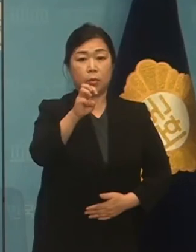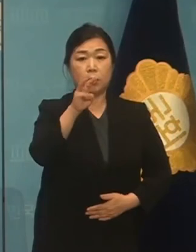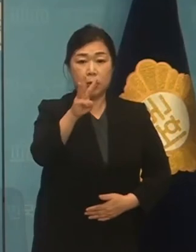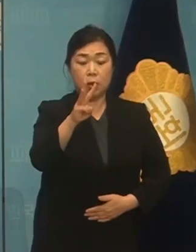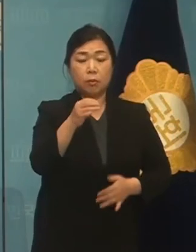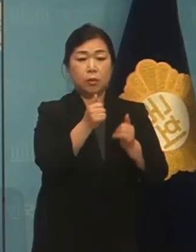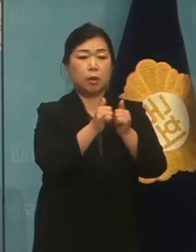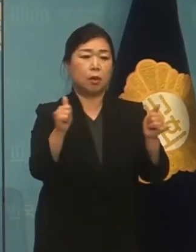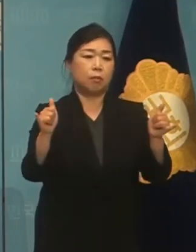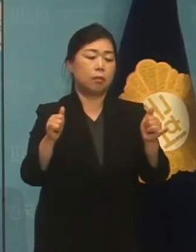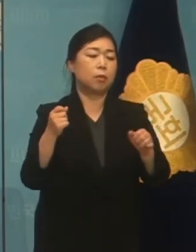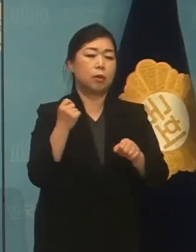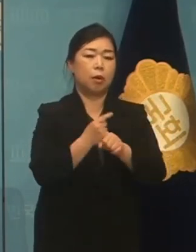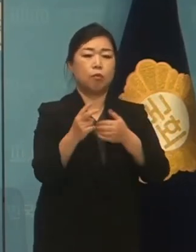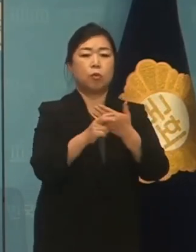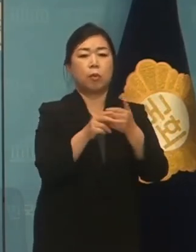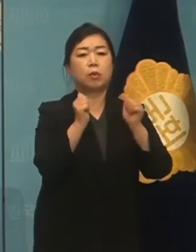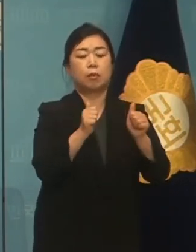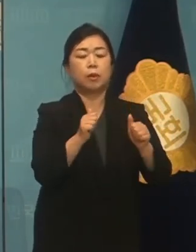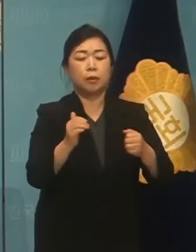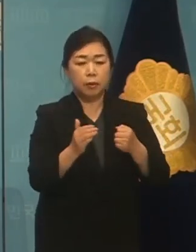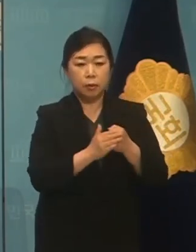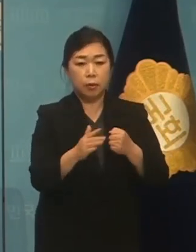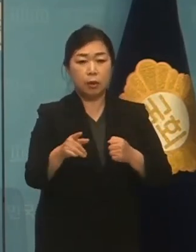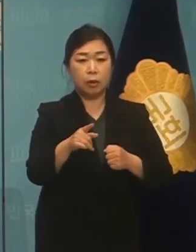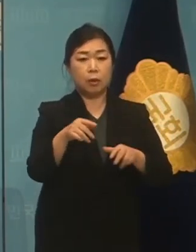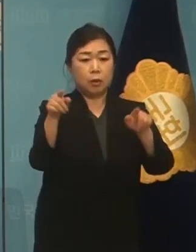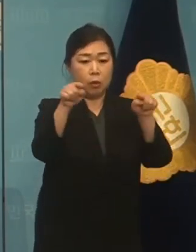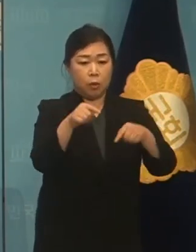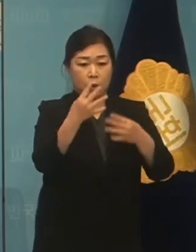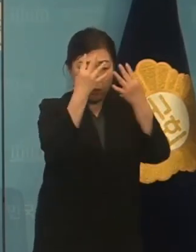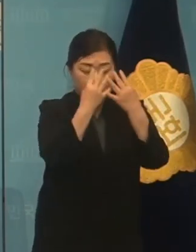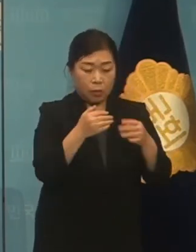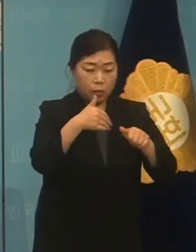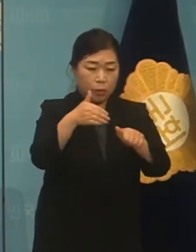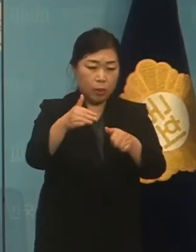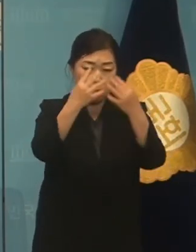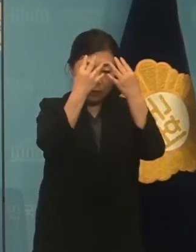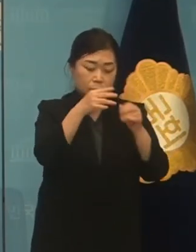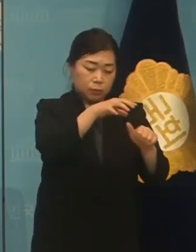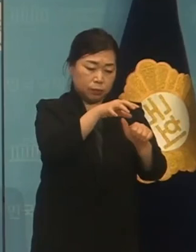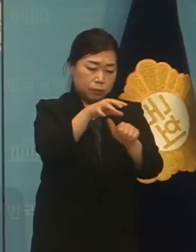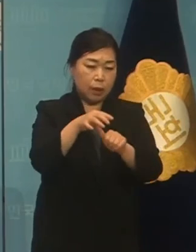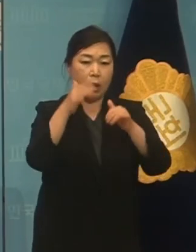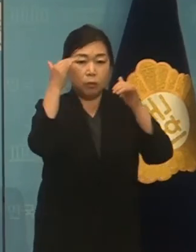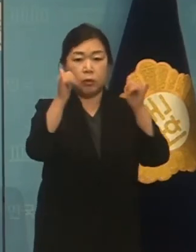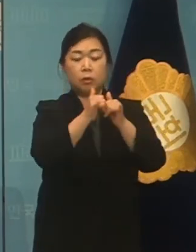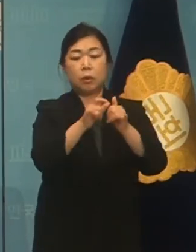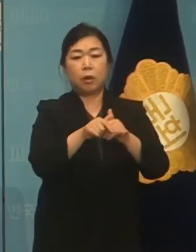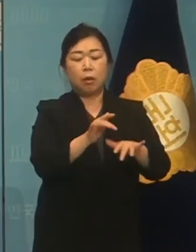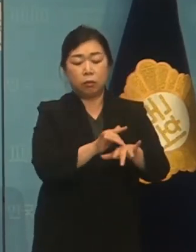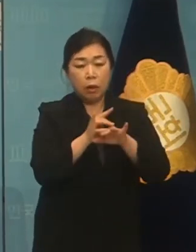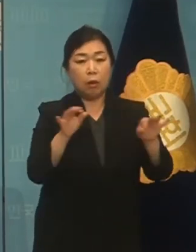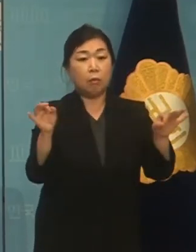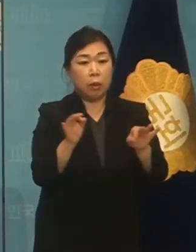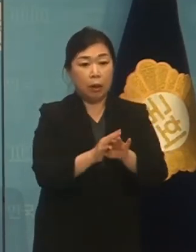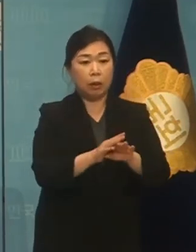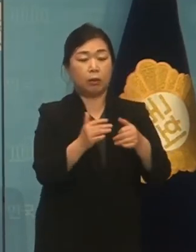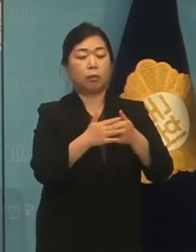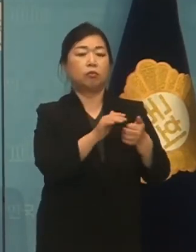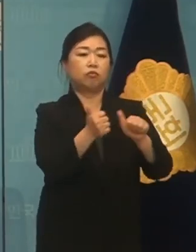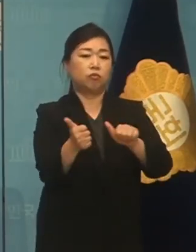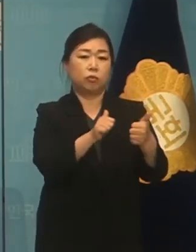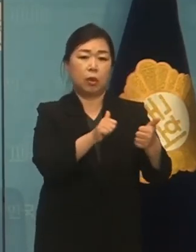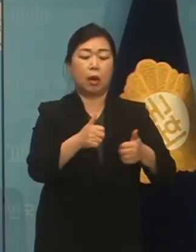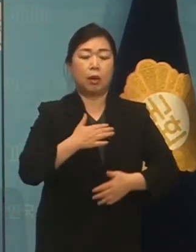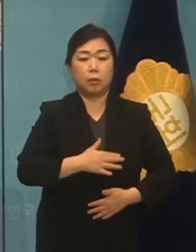333명의 피해자는 당시 불법 재판으로 전국의 형무소에 끌려간 뒤 한국 전쟁 때 행방불명되어 생사조차 알